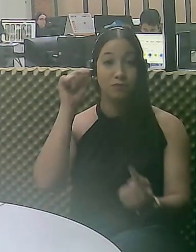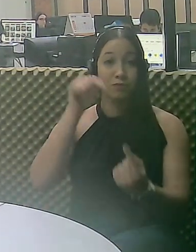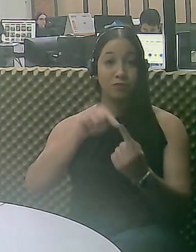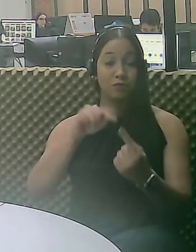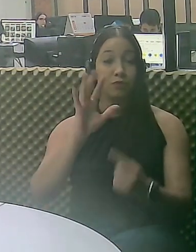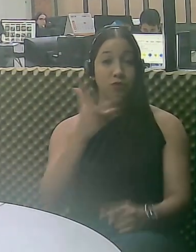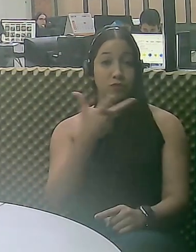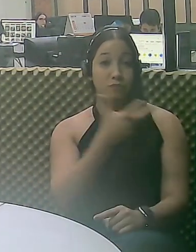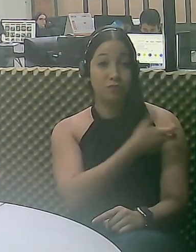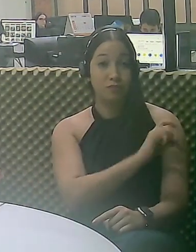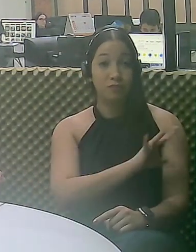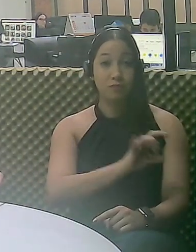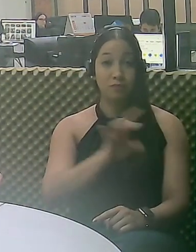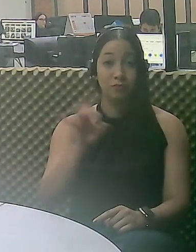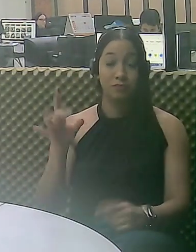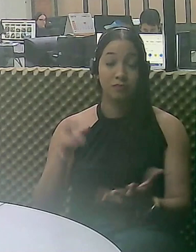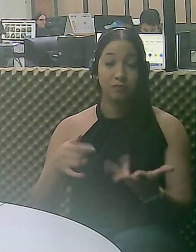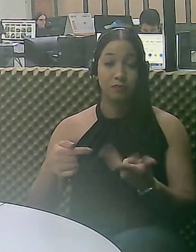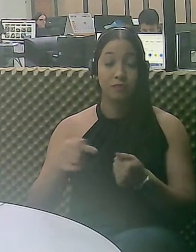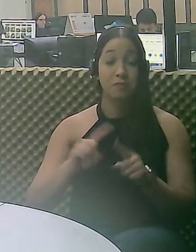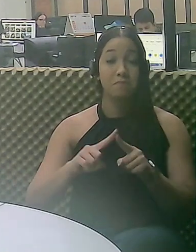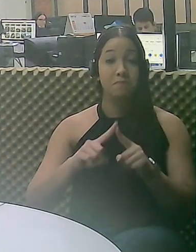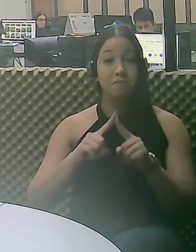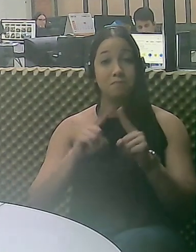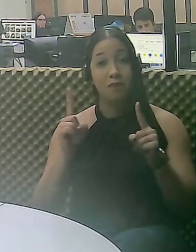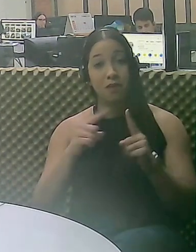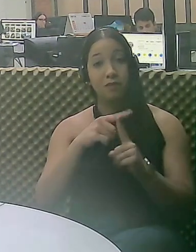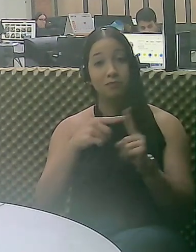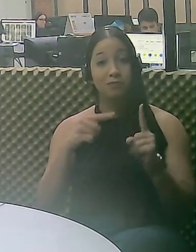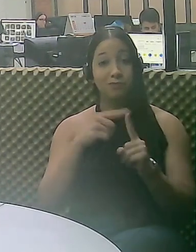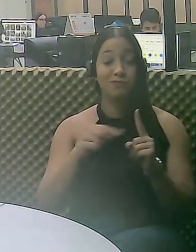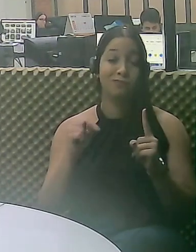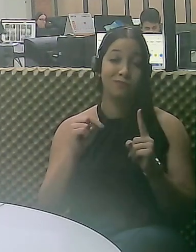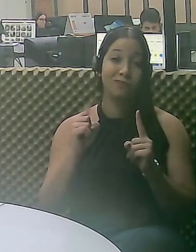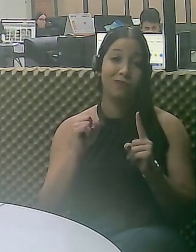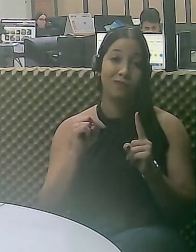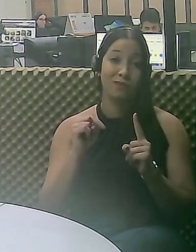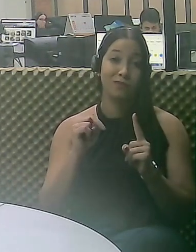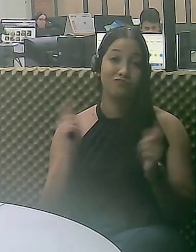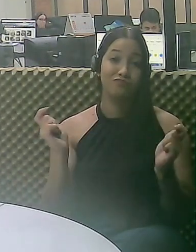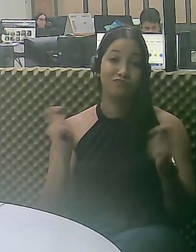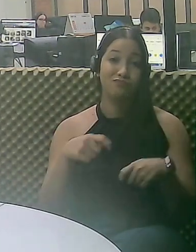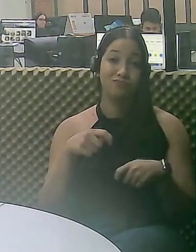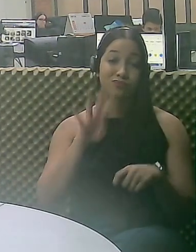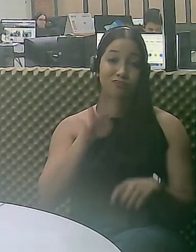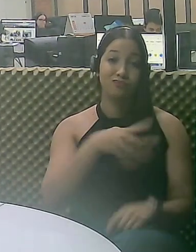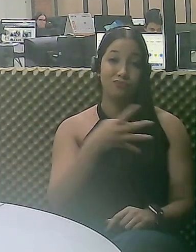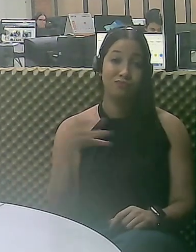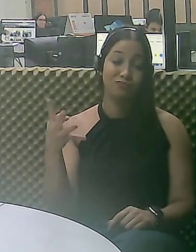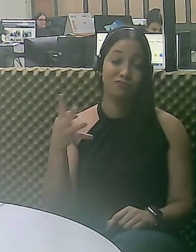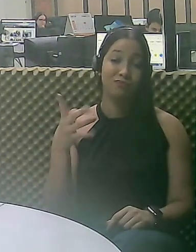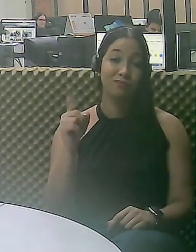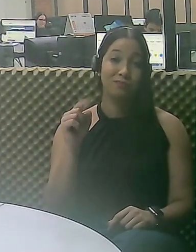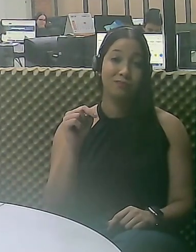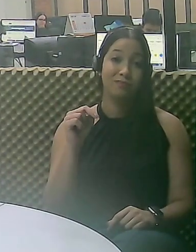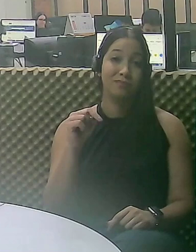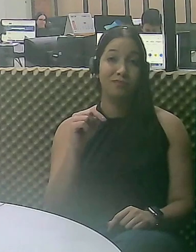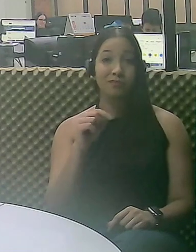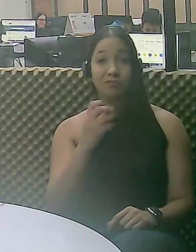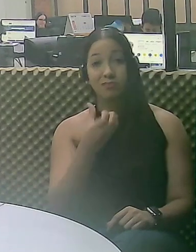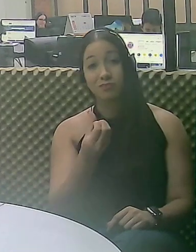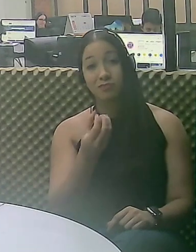público-alvo de cada vacina. Contudo, a média de cobertura das doses que constam no calendário desse público está